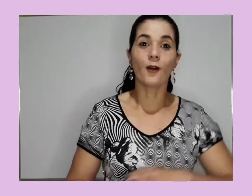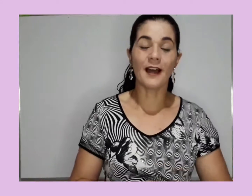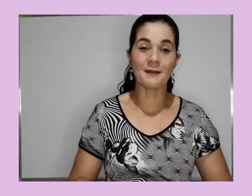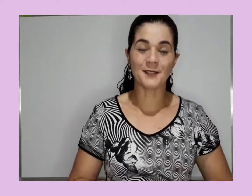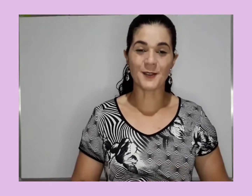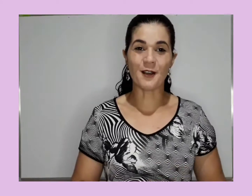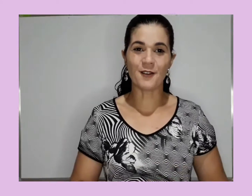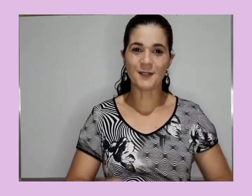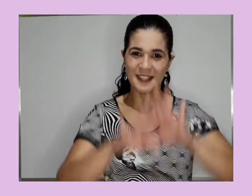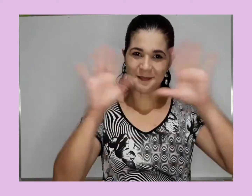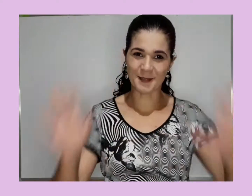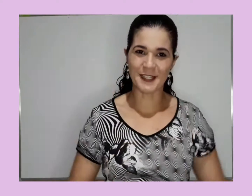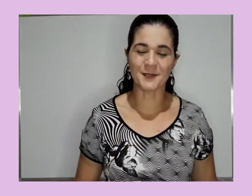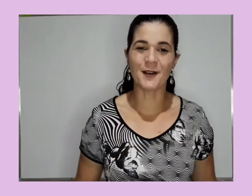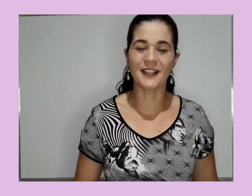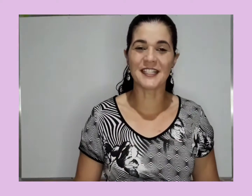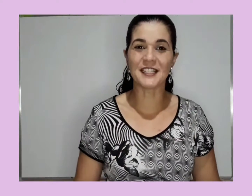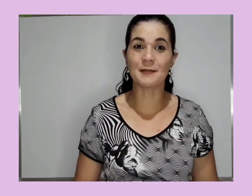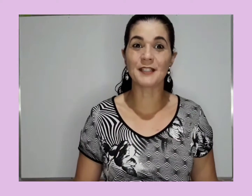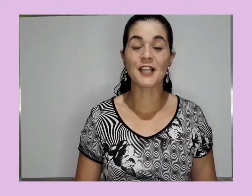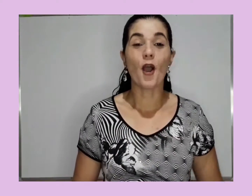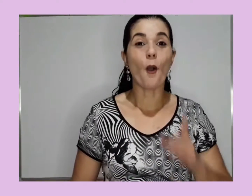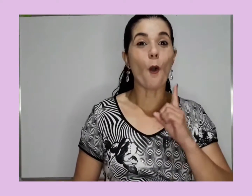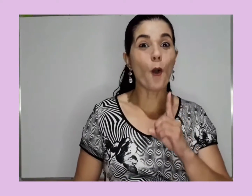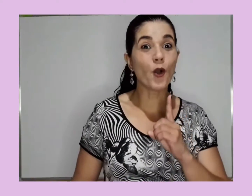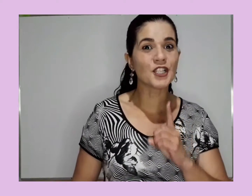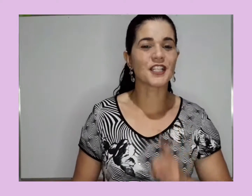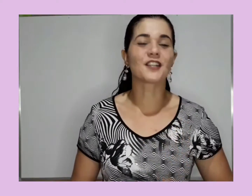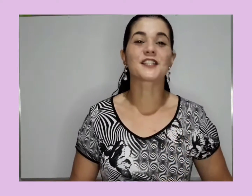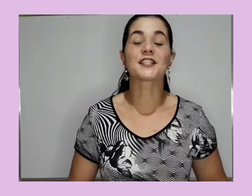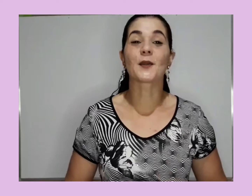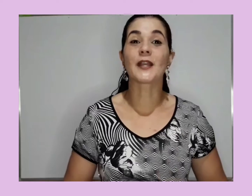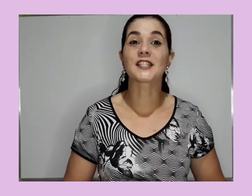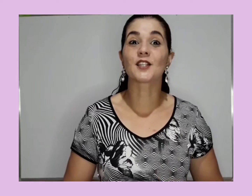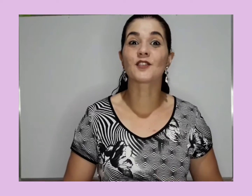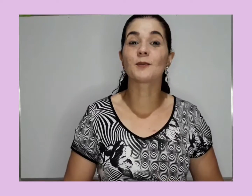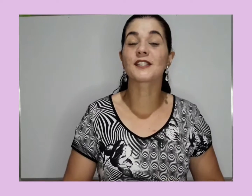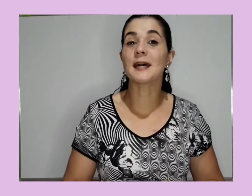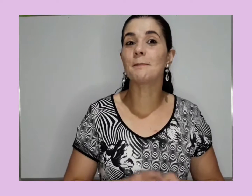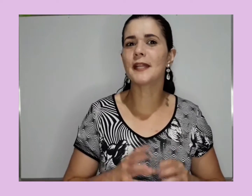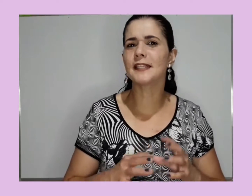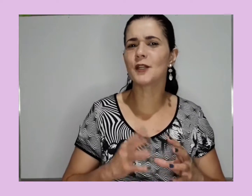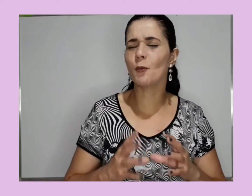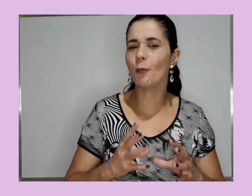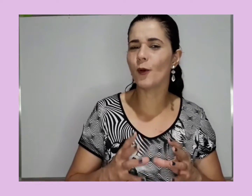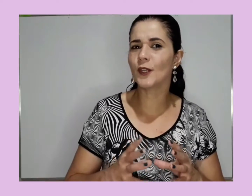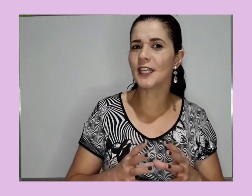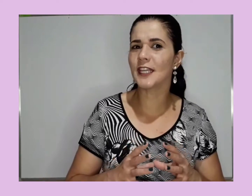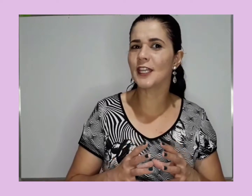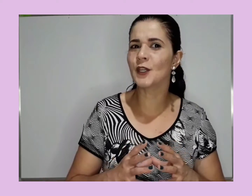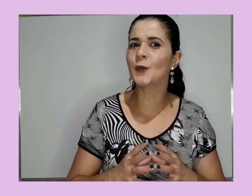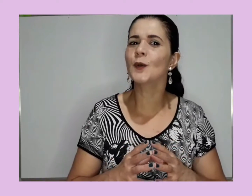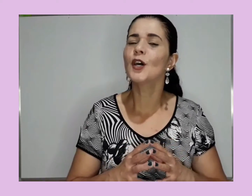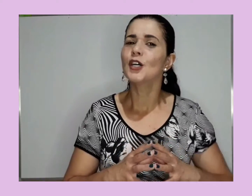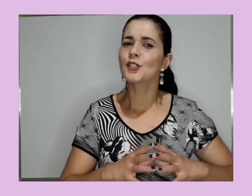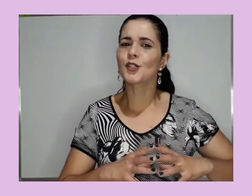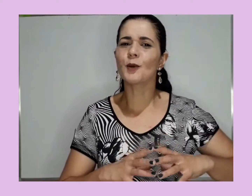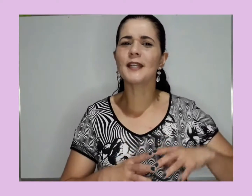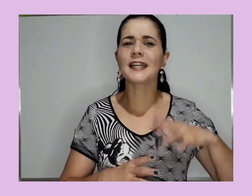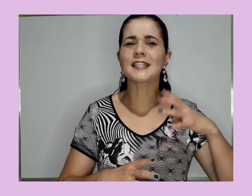Olá pessoal, vamos lá para mais uma aulinha de Libras. Hoje na nossa sequência nós vamos aprender um pouquinho sobre aquelas